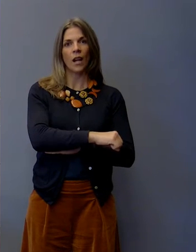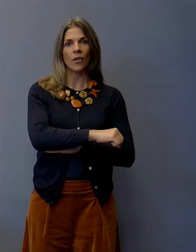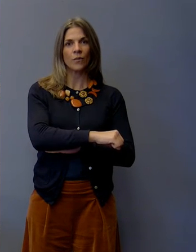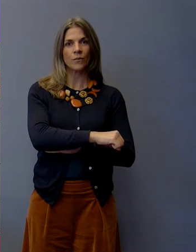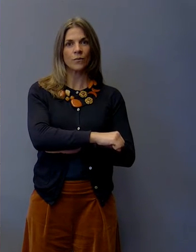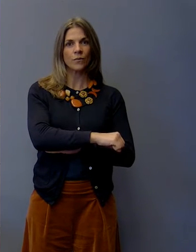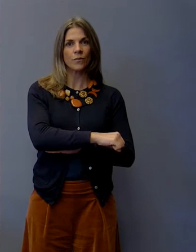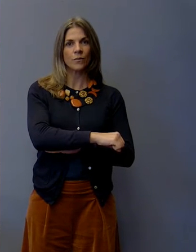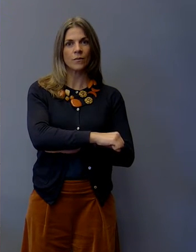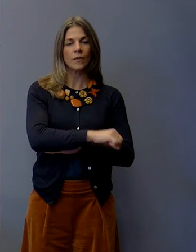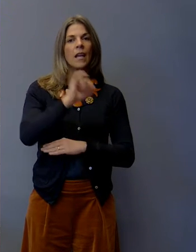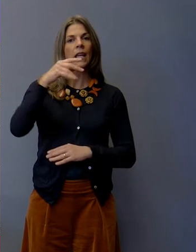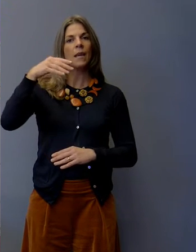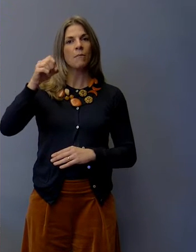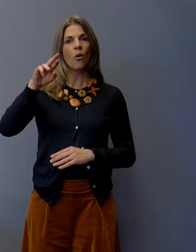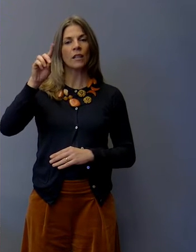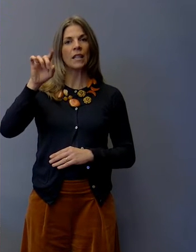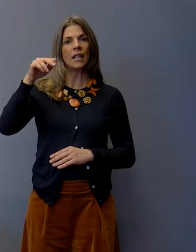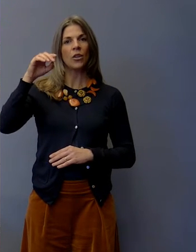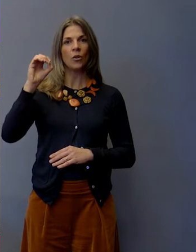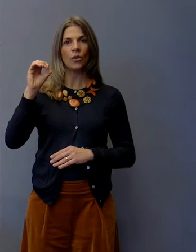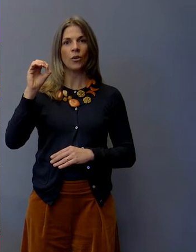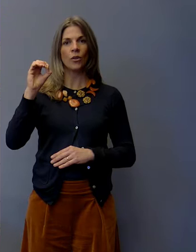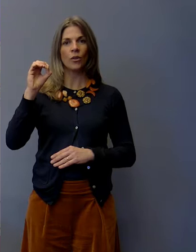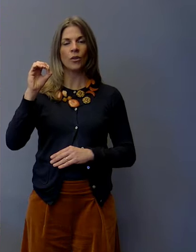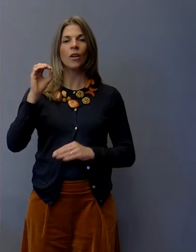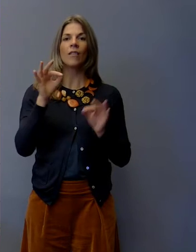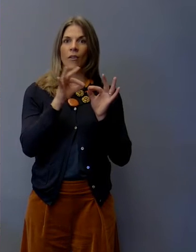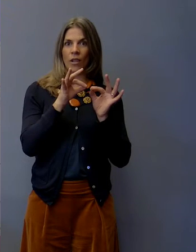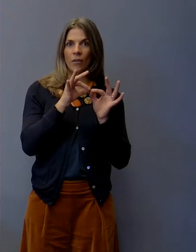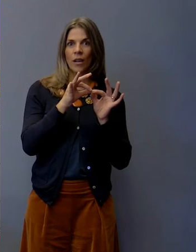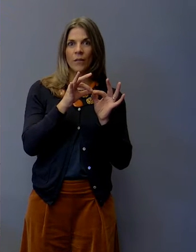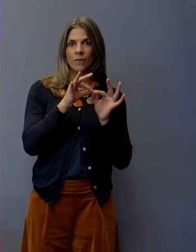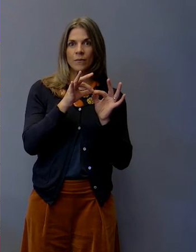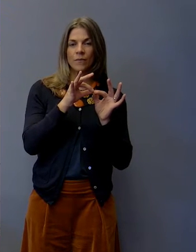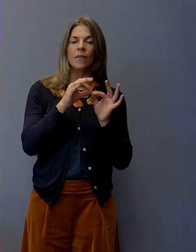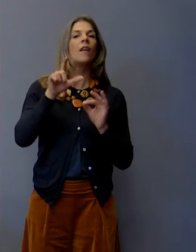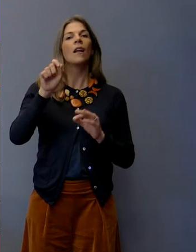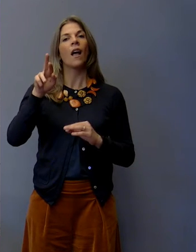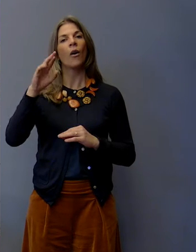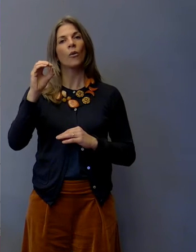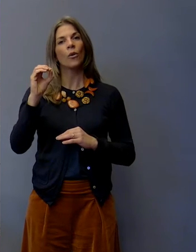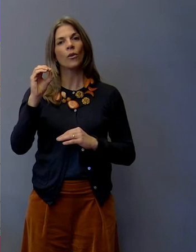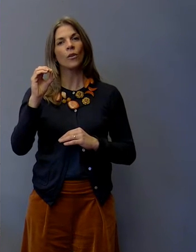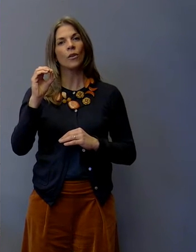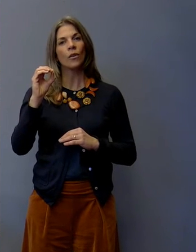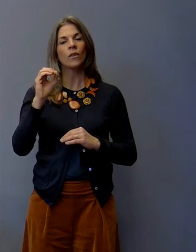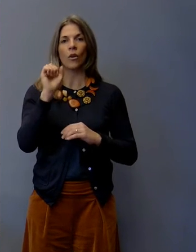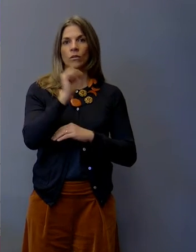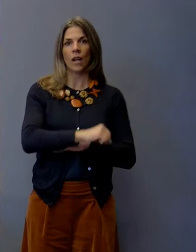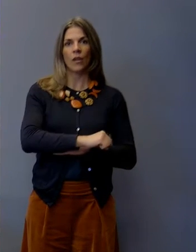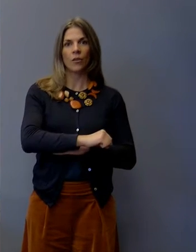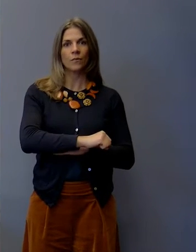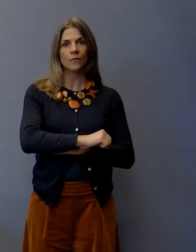consigliere immordino favorevole consigliera lauro contrario